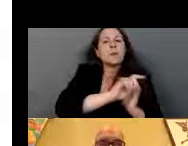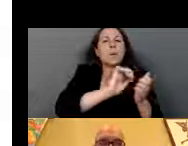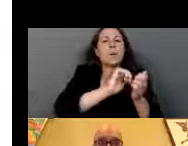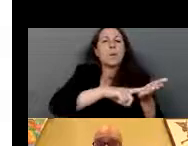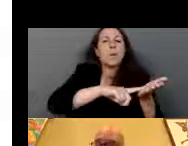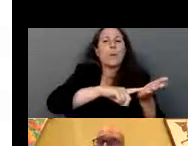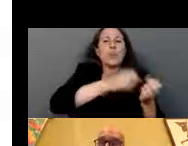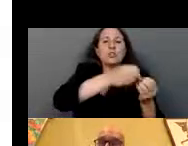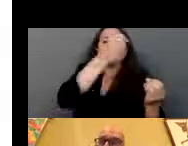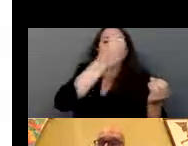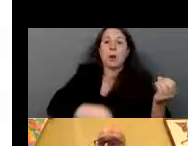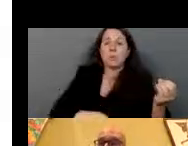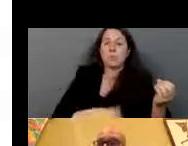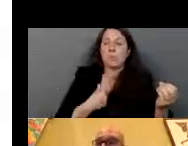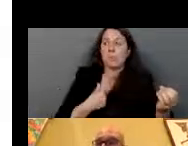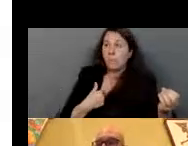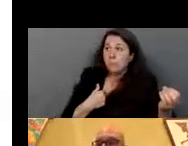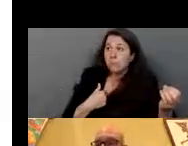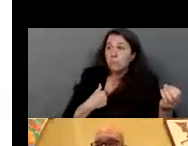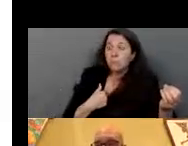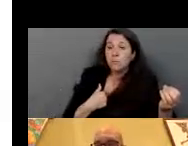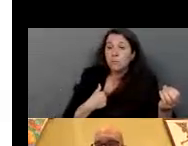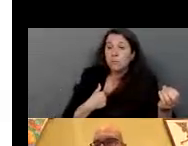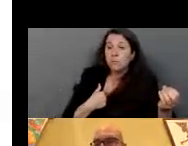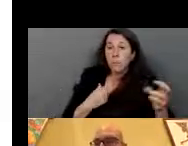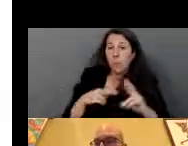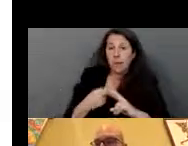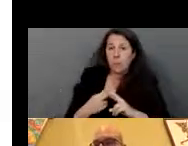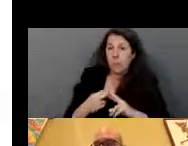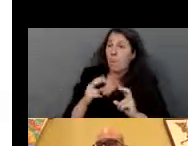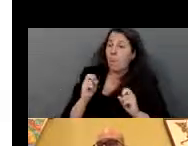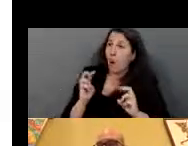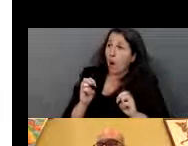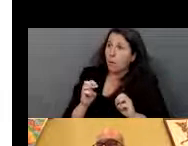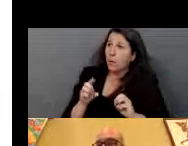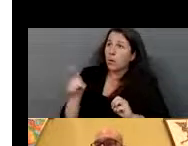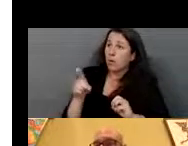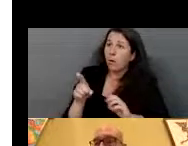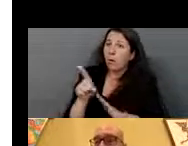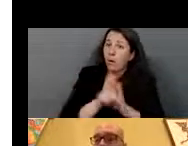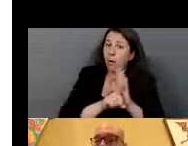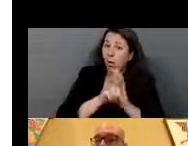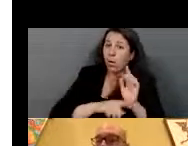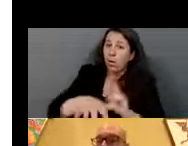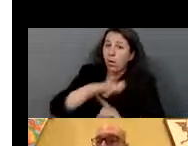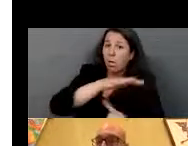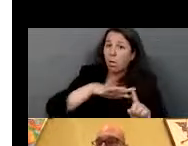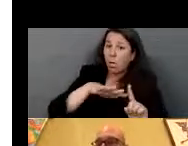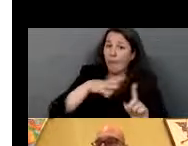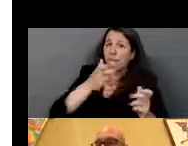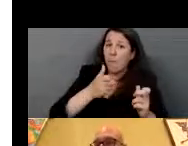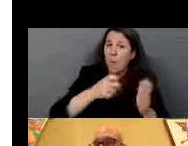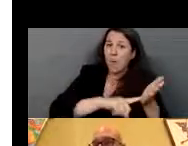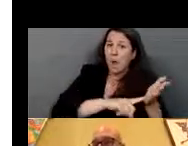toujours « Wow, je suis vraiment impressionné de rencontrer quelqu'un qui s'intéresse au changement climatique, mais qui ne veut pas mettre de l'argent dans les transports en commun. » Pour moi,